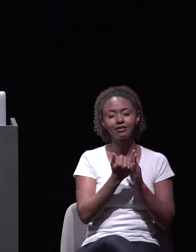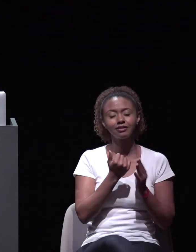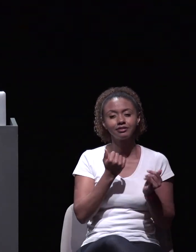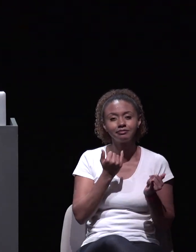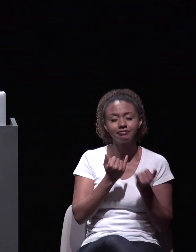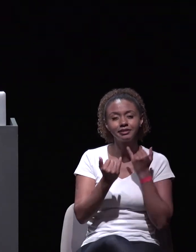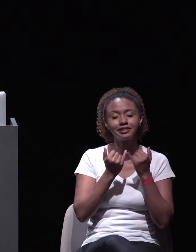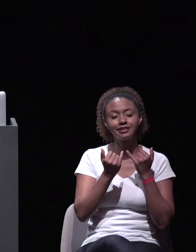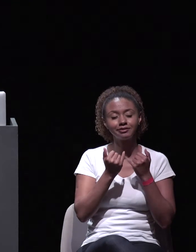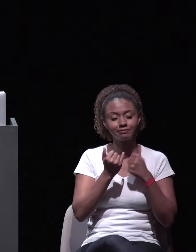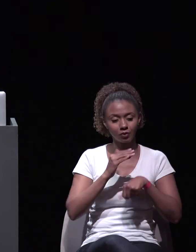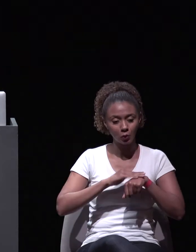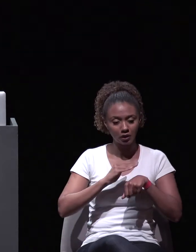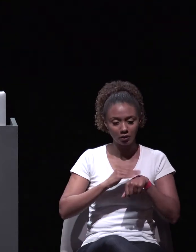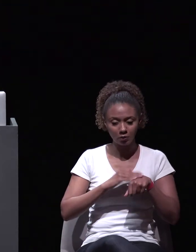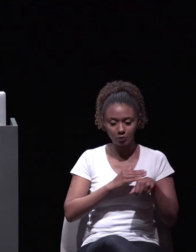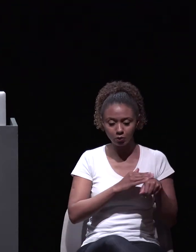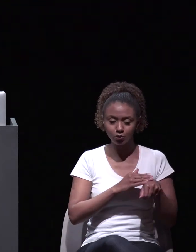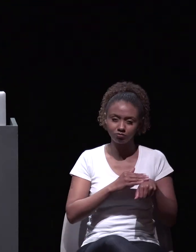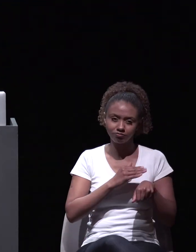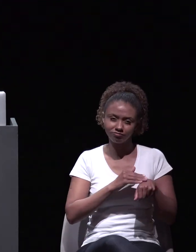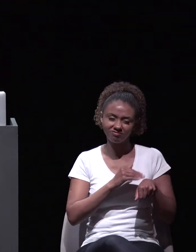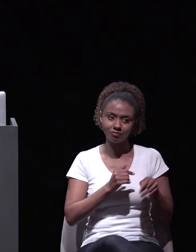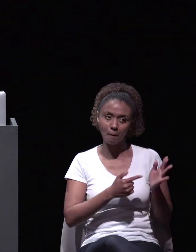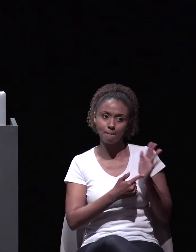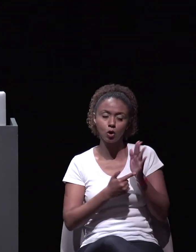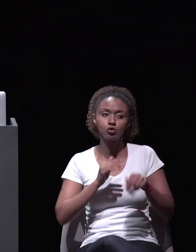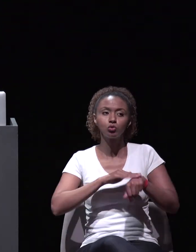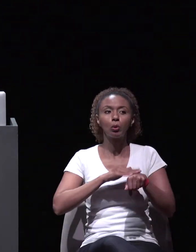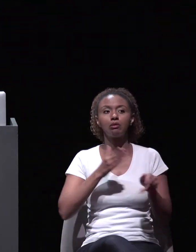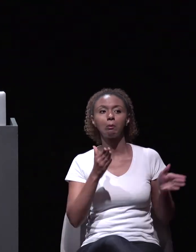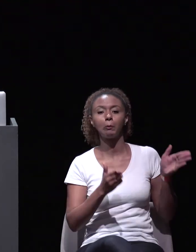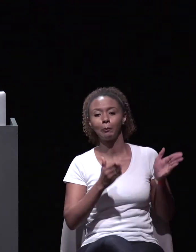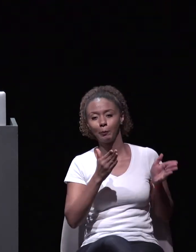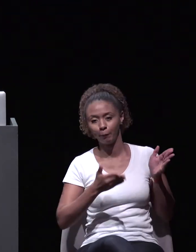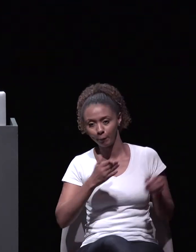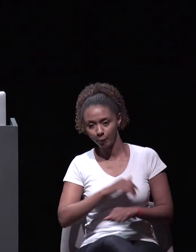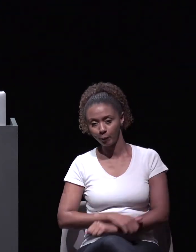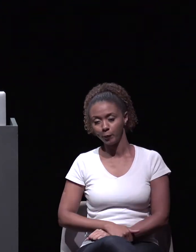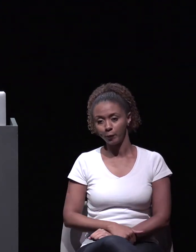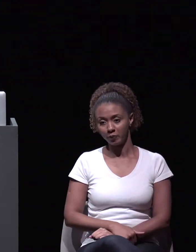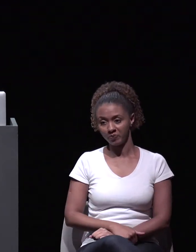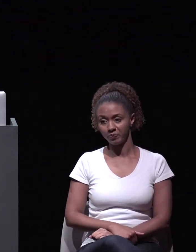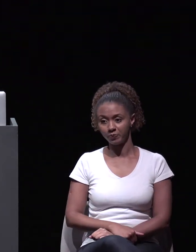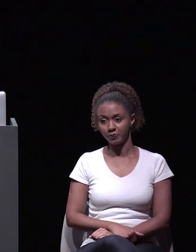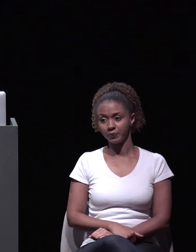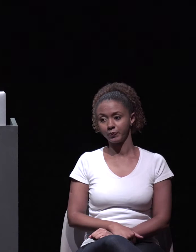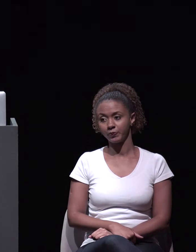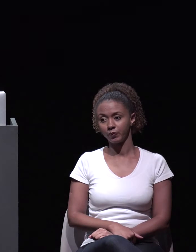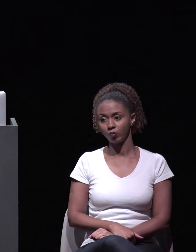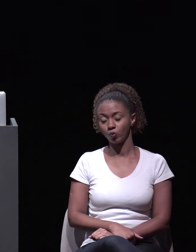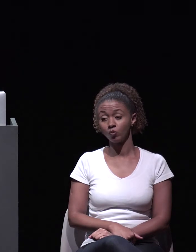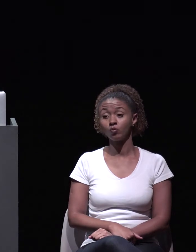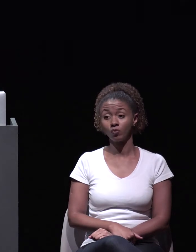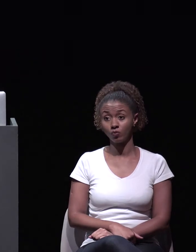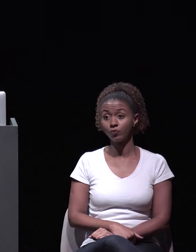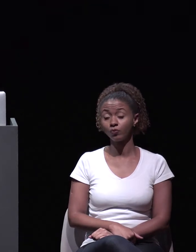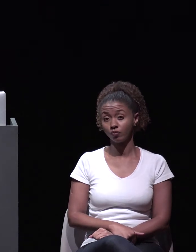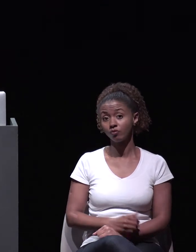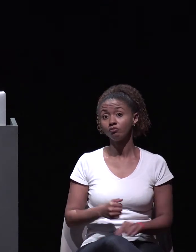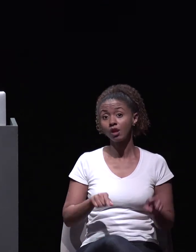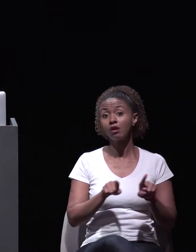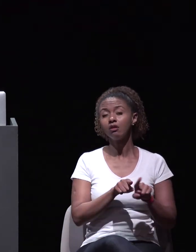pouco a situa, né? Temporalmente, de alguma maneira. Então, ele também faz